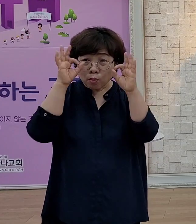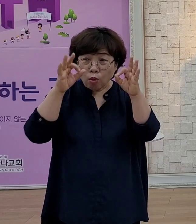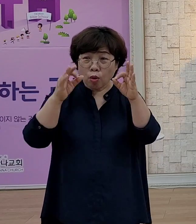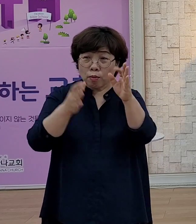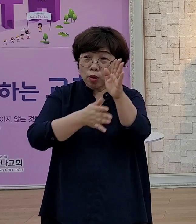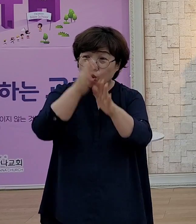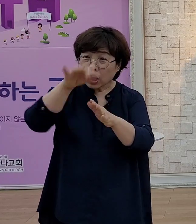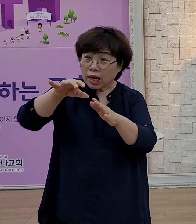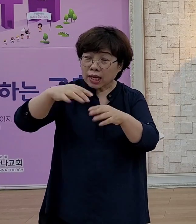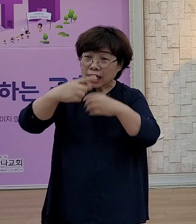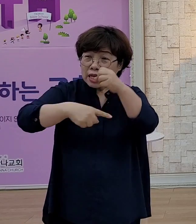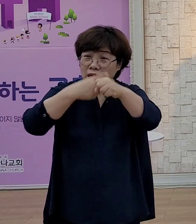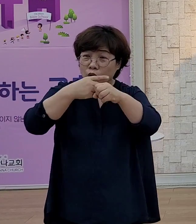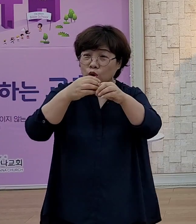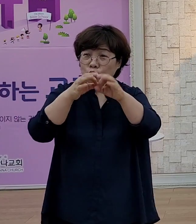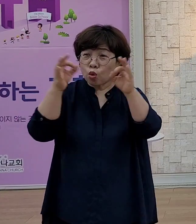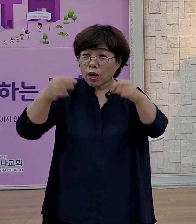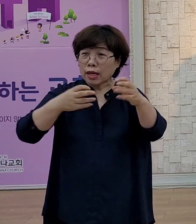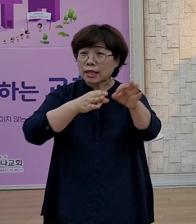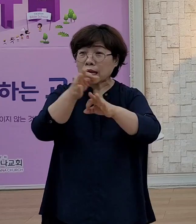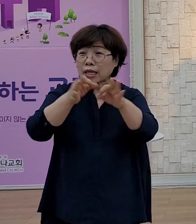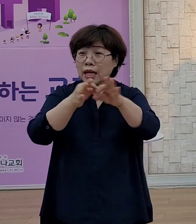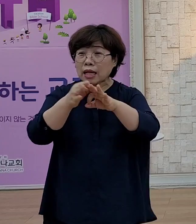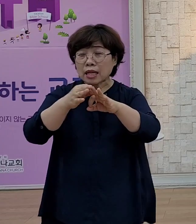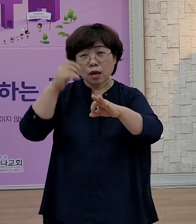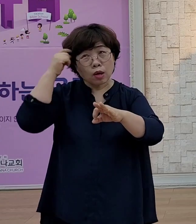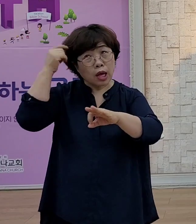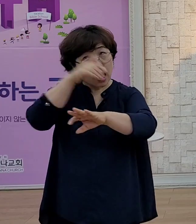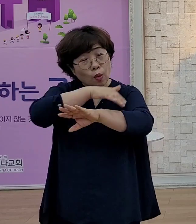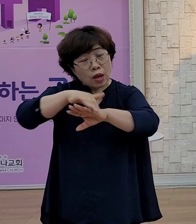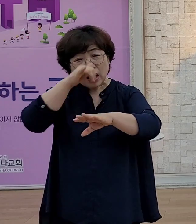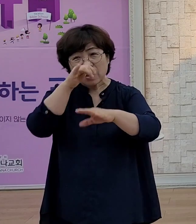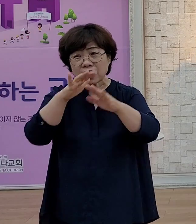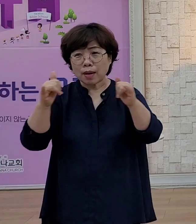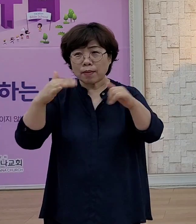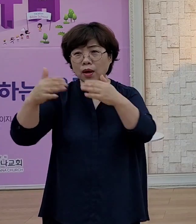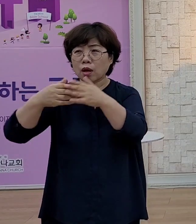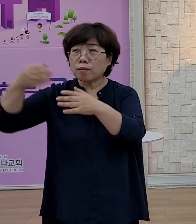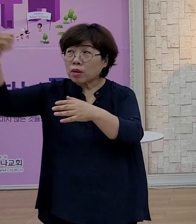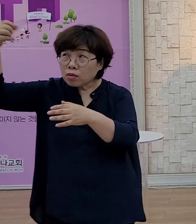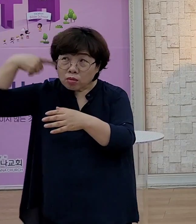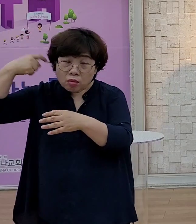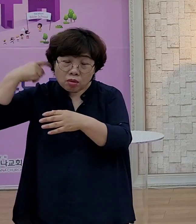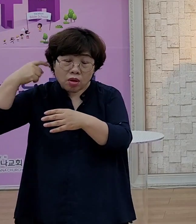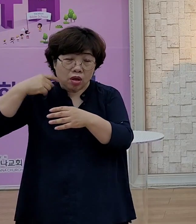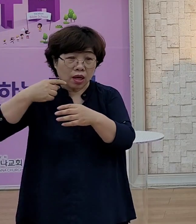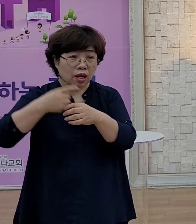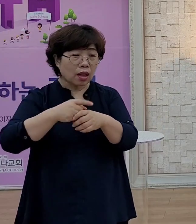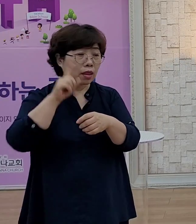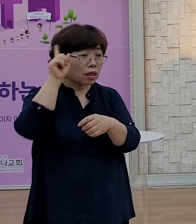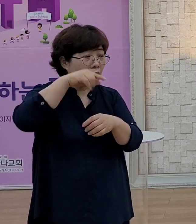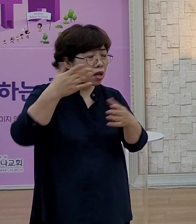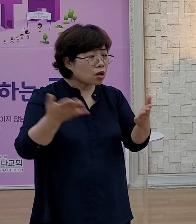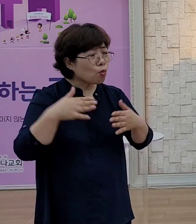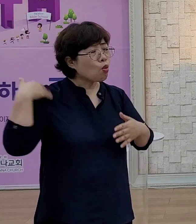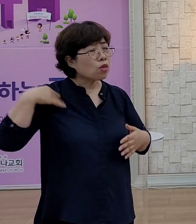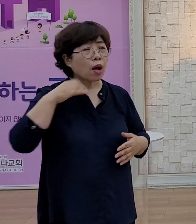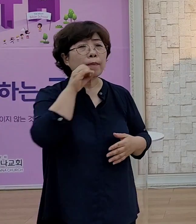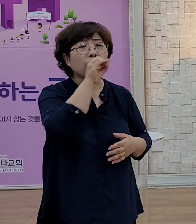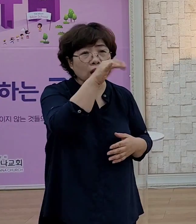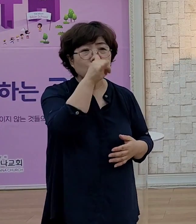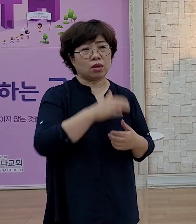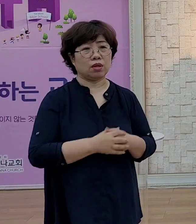장사해서 이걸 보리라 하는 그 사람에게 하나님께서 하신 하나님의 음성이 뭐라고 했다고요? 자, 이 14절은